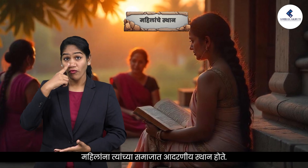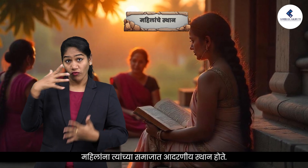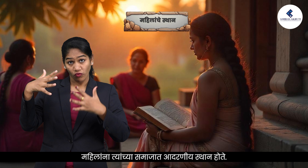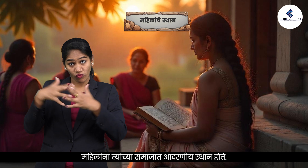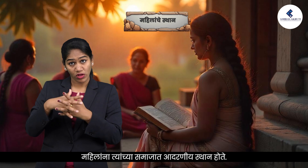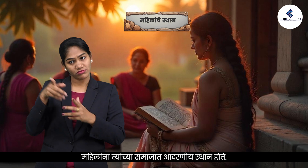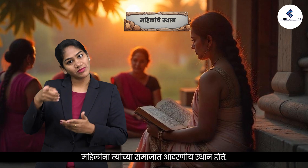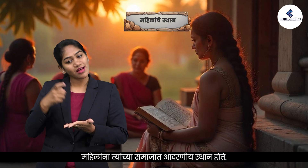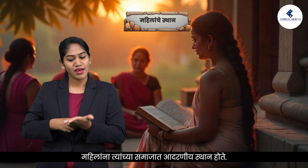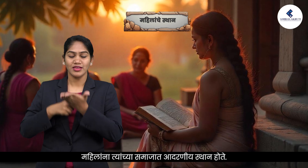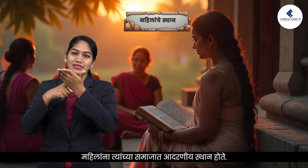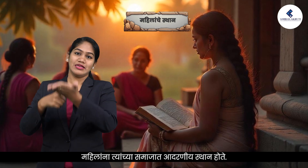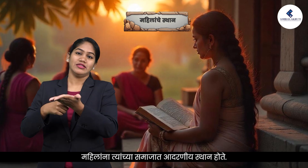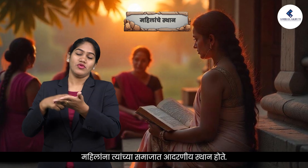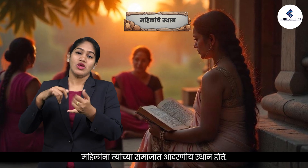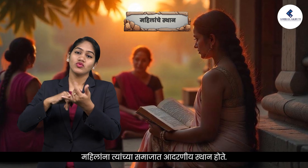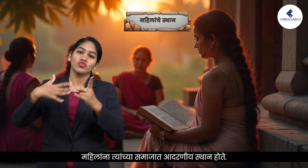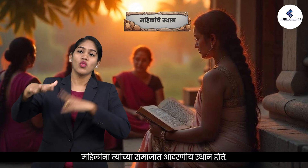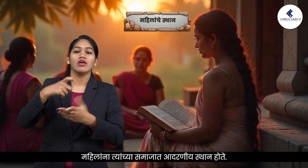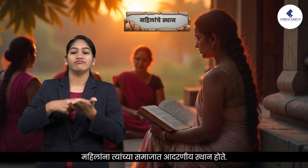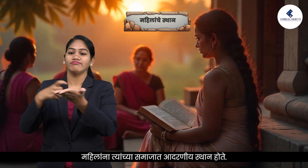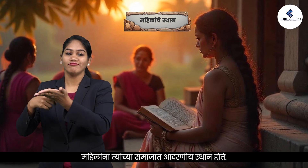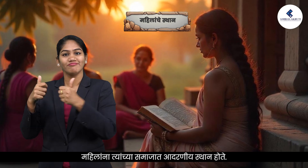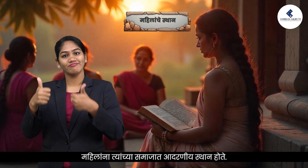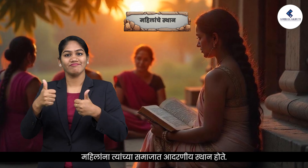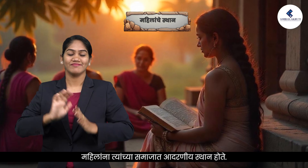महिलांना त्यांच्या समाजात आदरणीय स्थान होते.